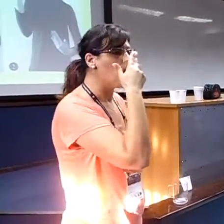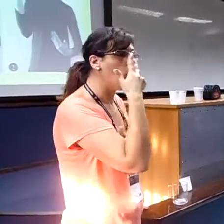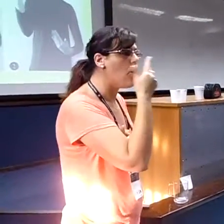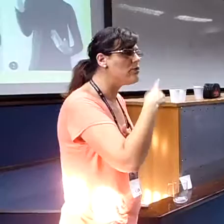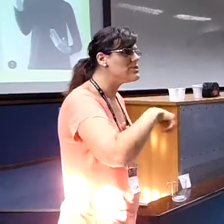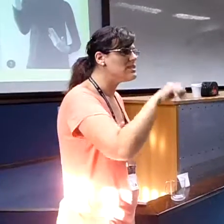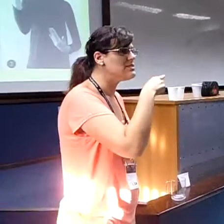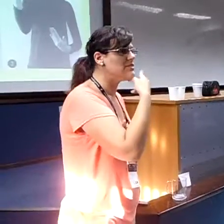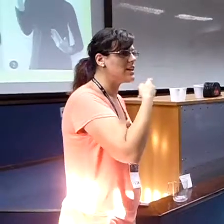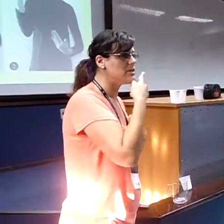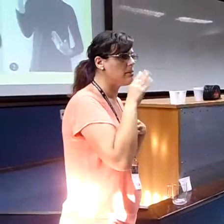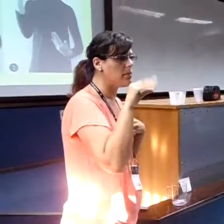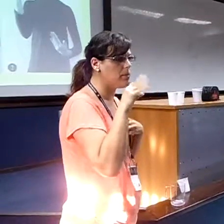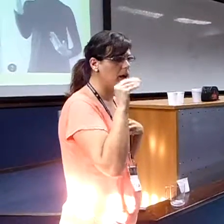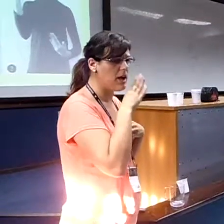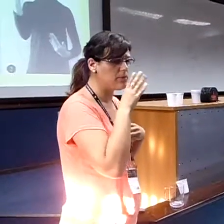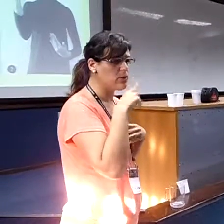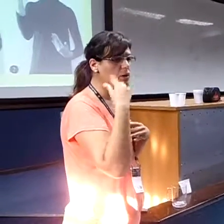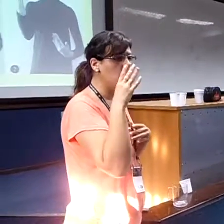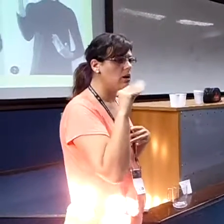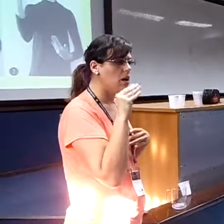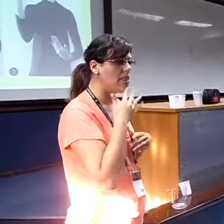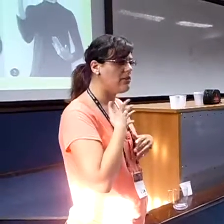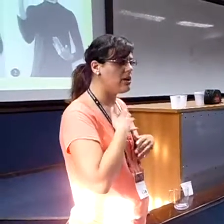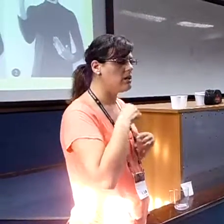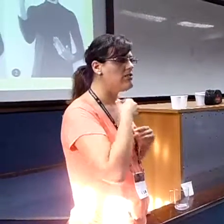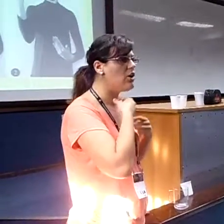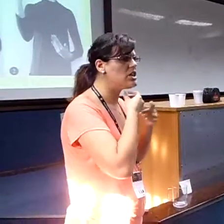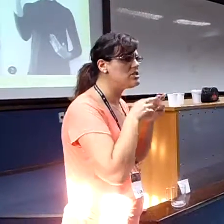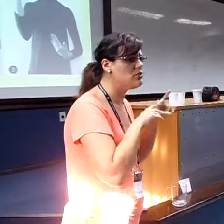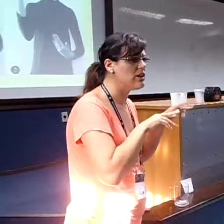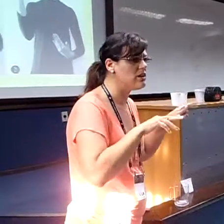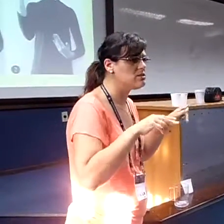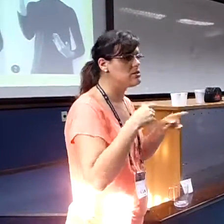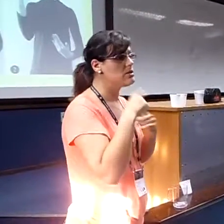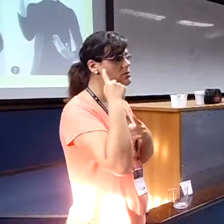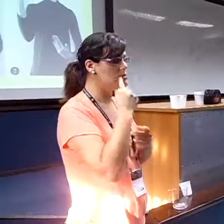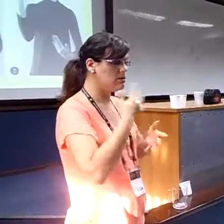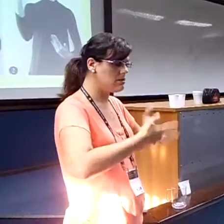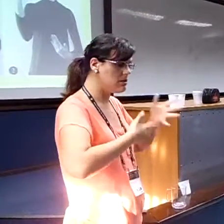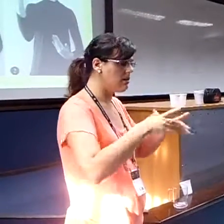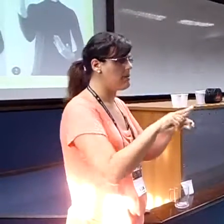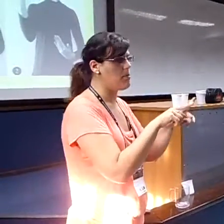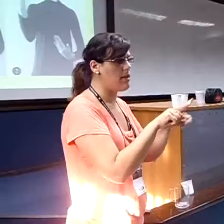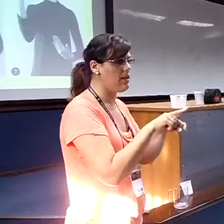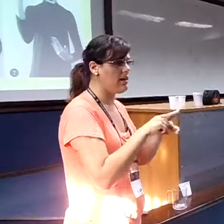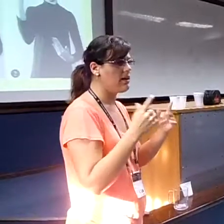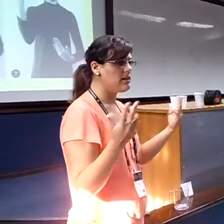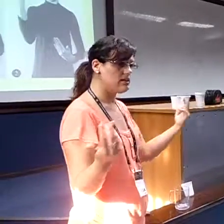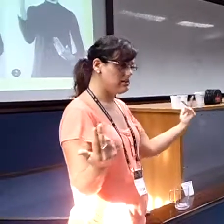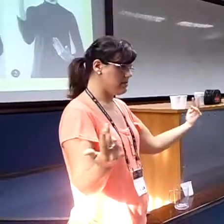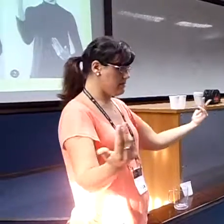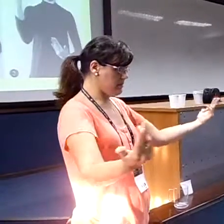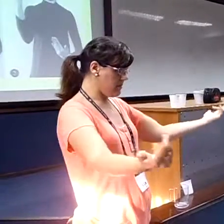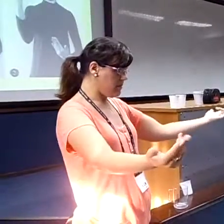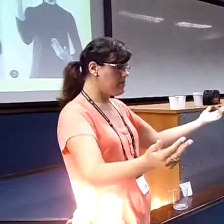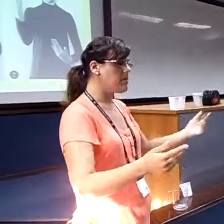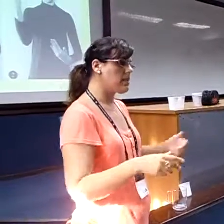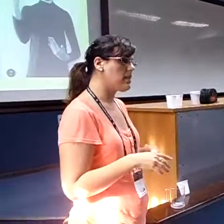seu jeito de sinalizar. Vocês vão ter a língua oral, cada um tem a sua maneira de oralizar. A língua de sinais é igual, cada